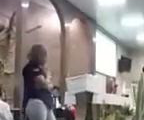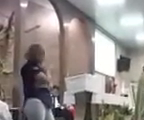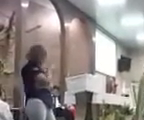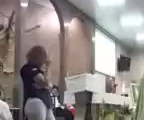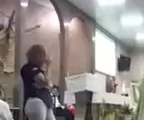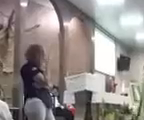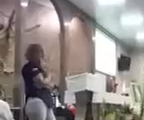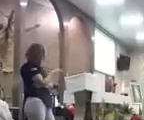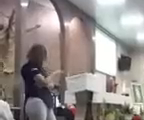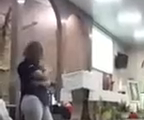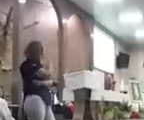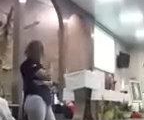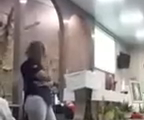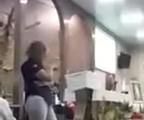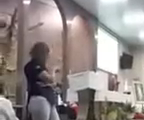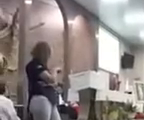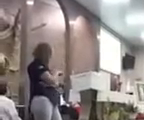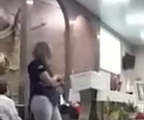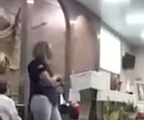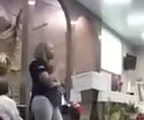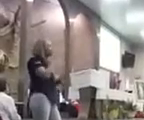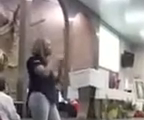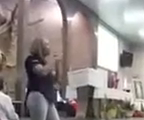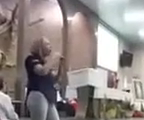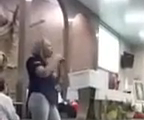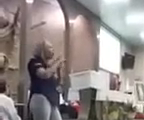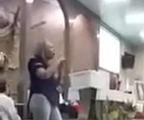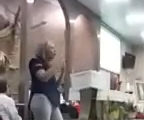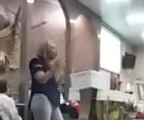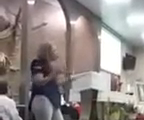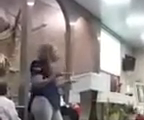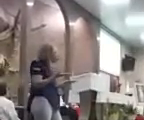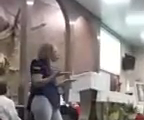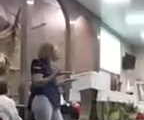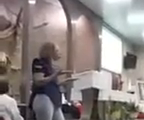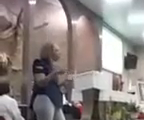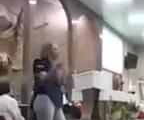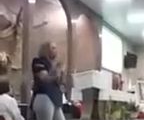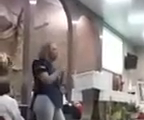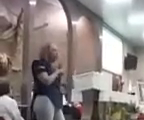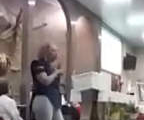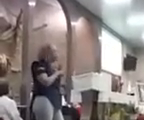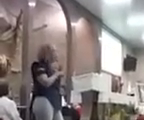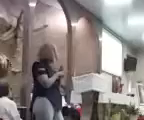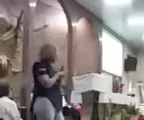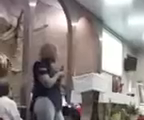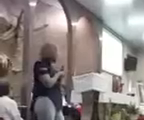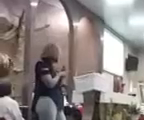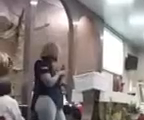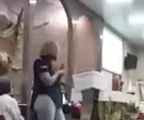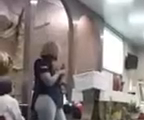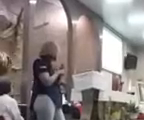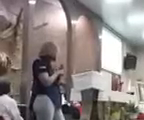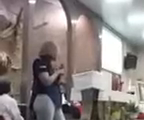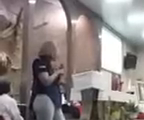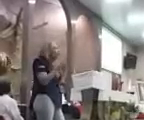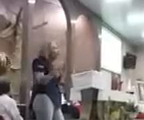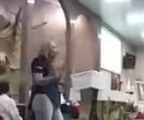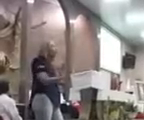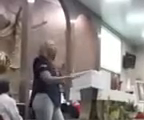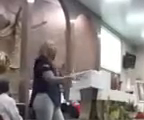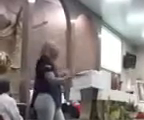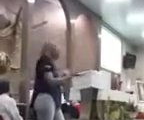do dia em que você cantou a música do Padre Zezinho sobre a